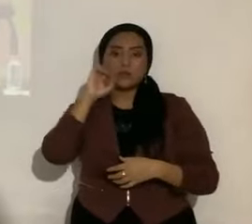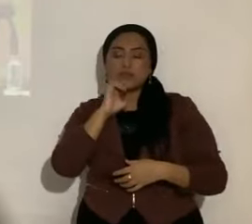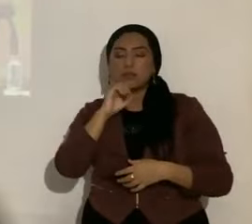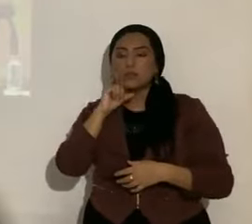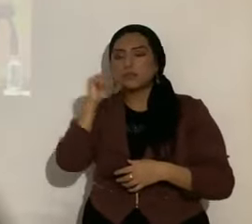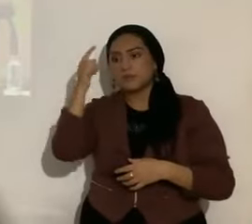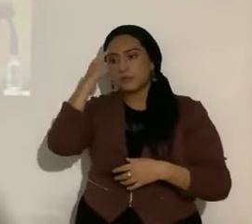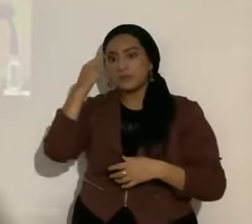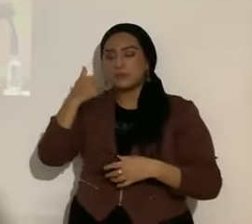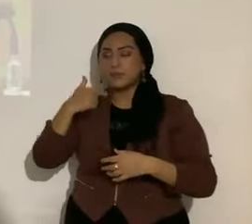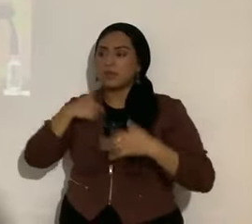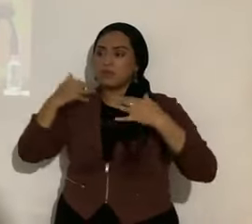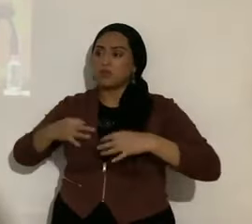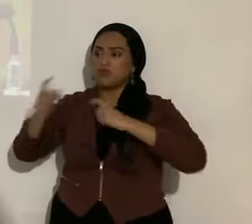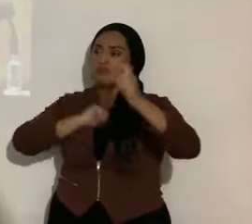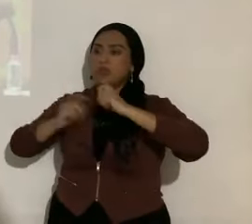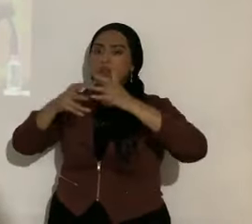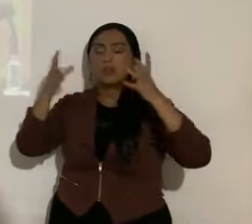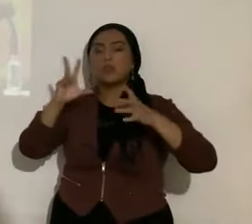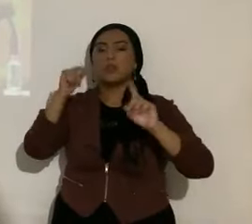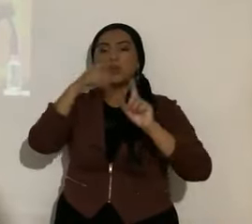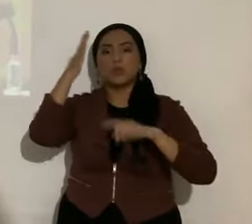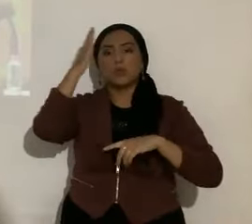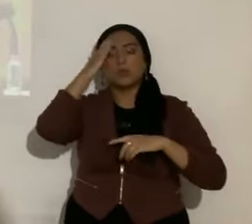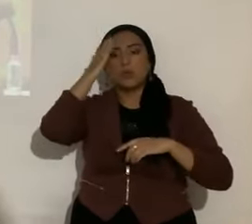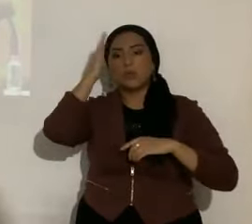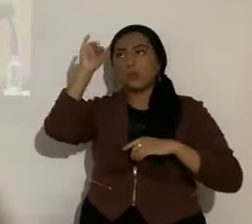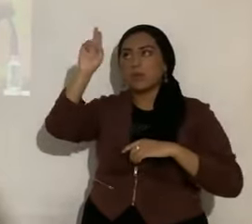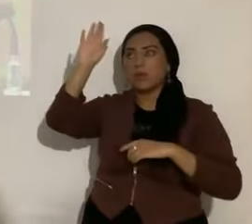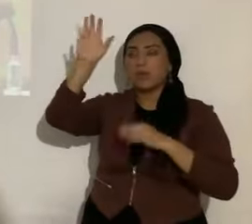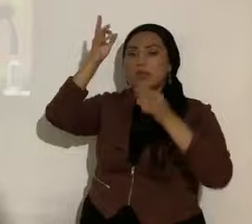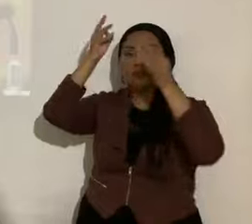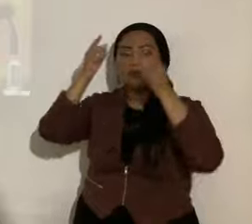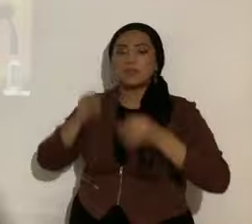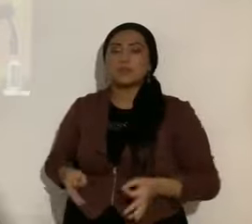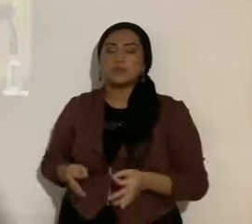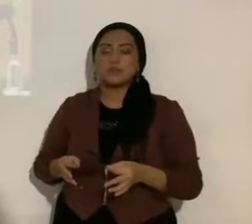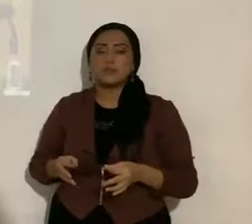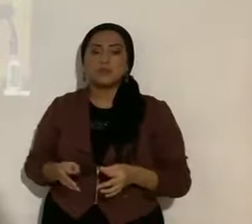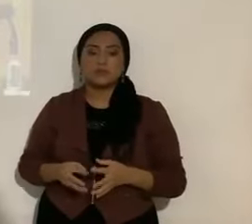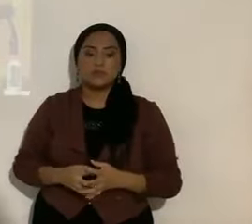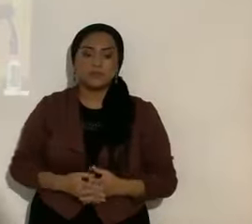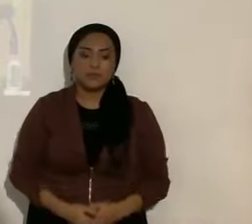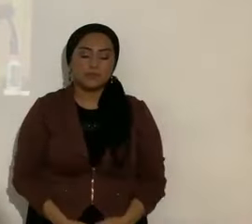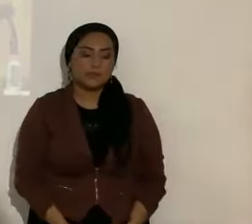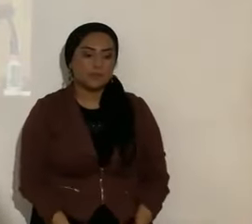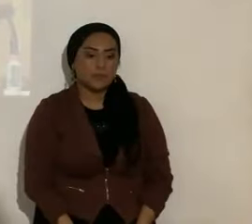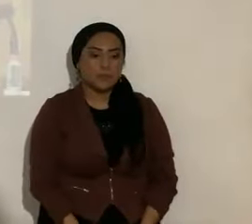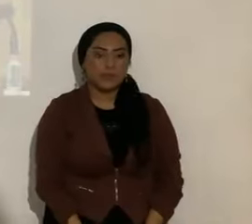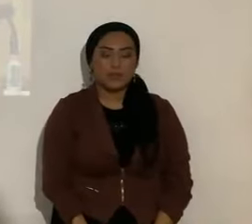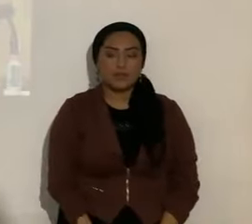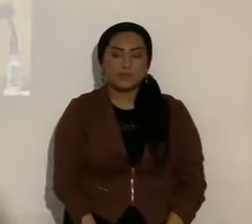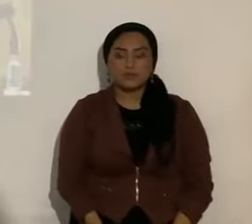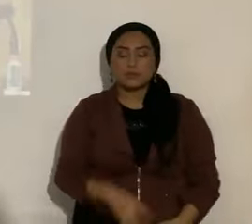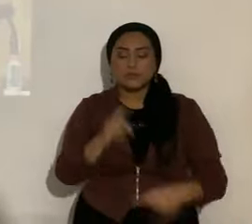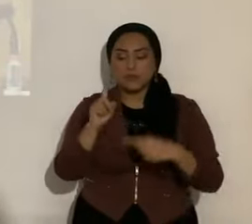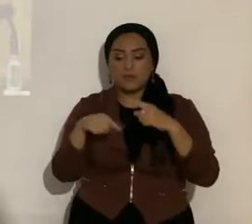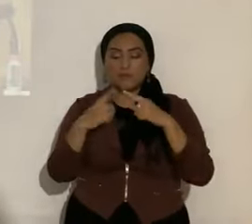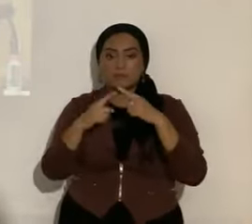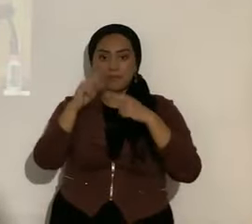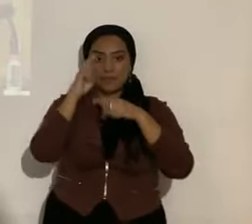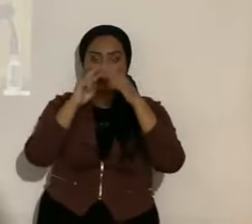su voluntad, sino que sabía que era la voluntad de Yahweh, porque eso hizo el profeta Elías. Entonces, cuando un